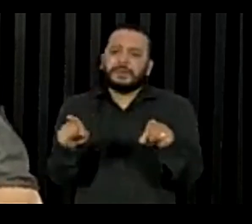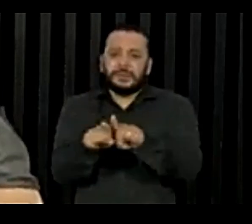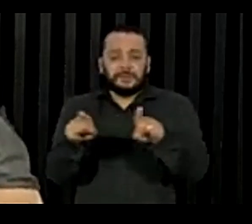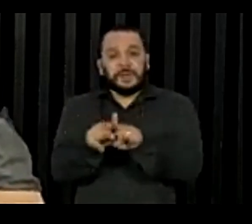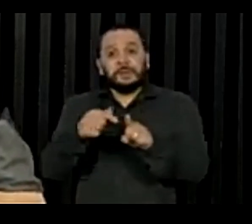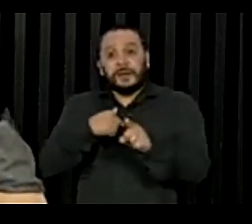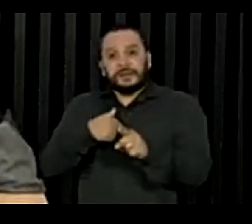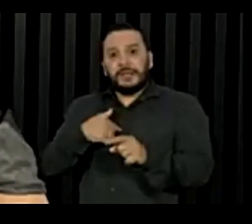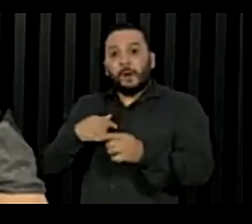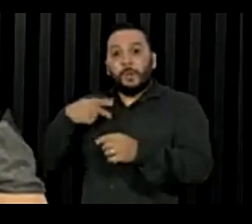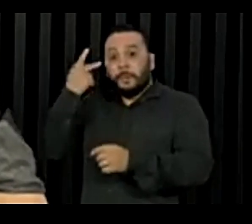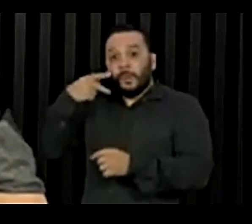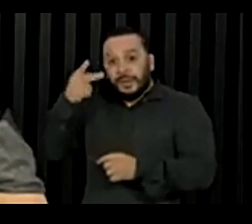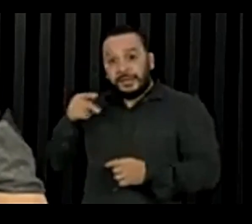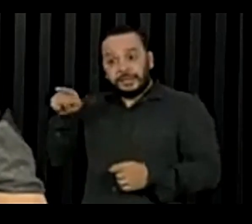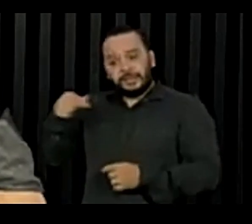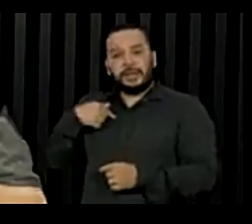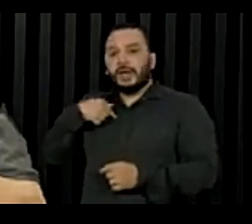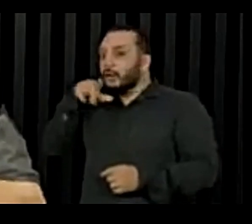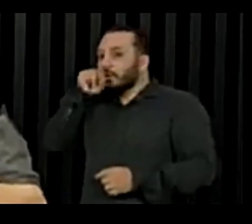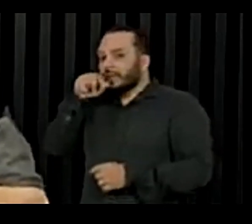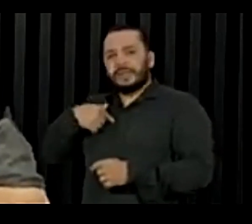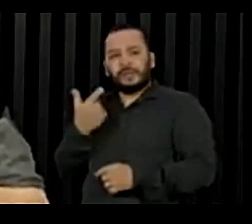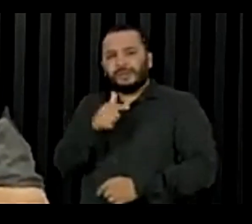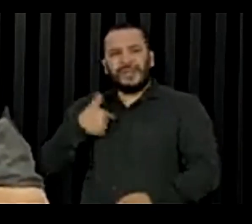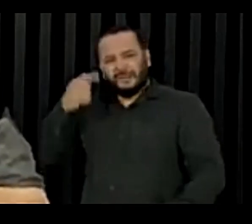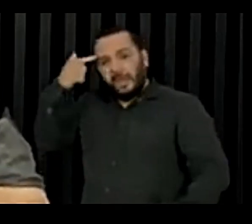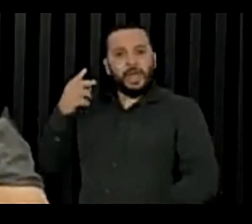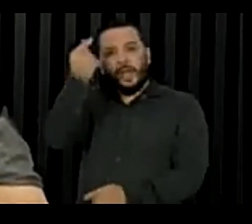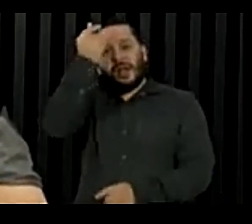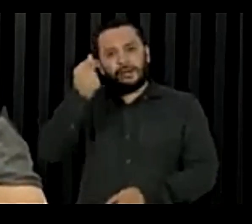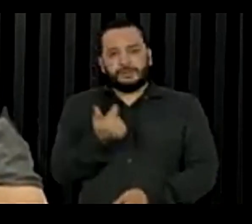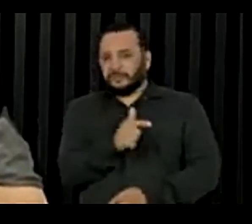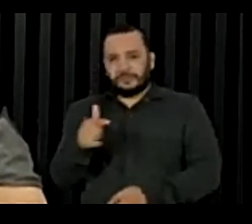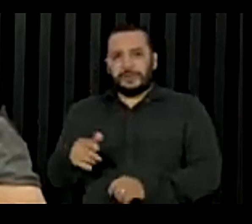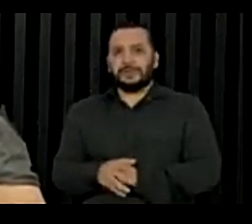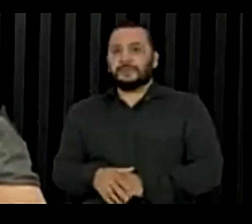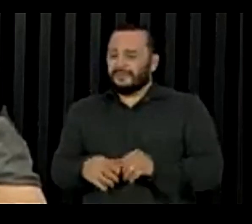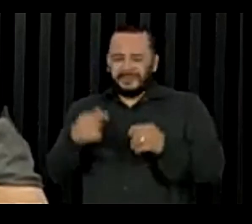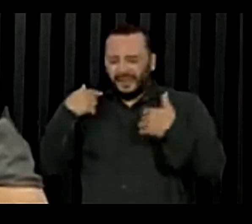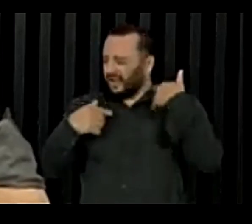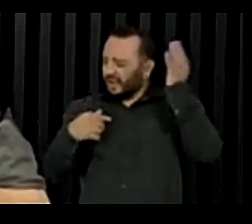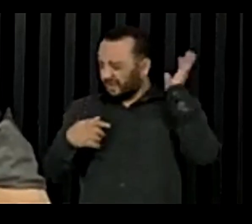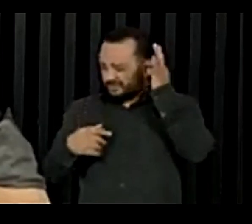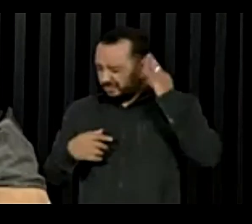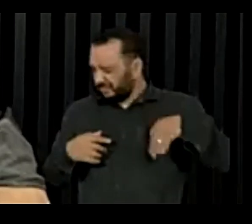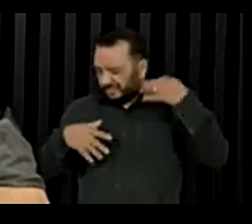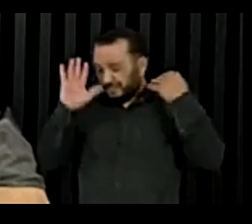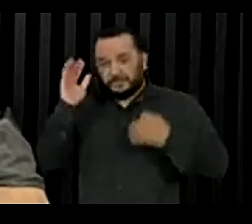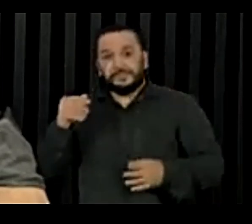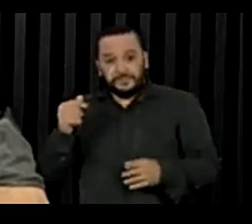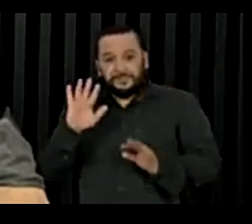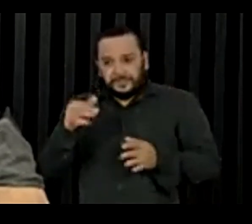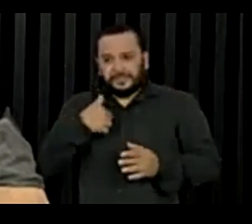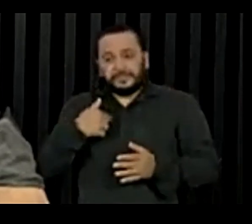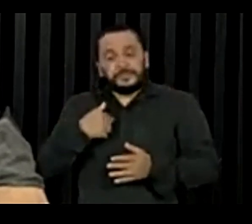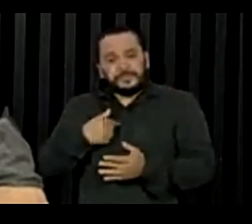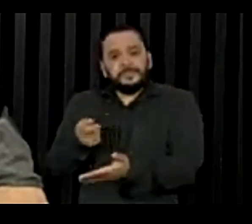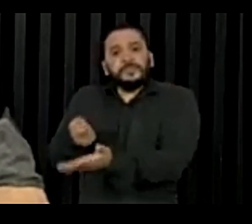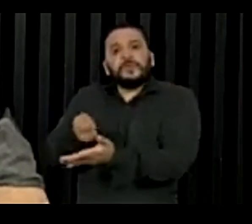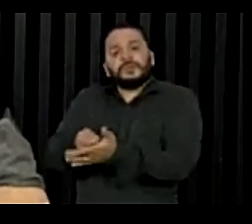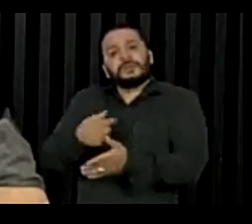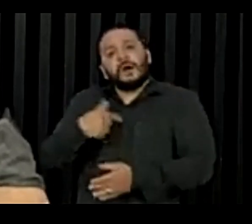no Twitter. E gatilho, sinceramente, não teve. A minha cobrança, vou deixar esse fone caído, tô nem aí. A minha cobrança, de fato, a outros